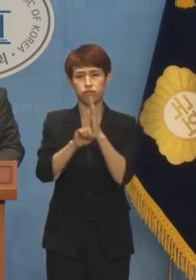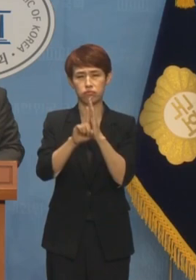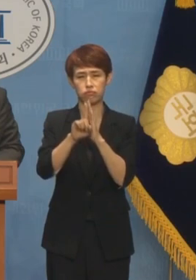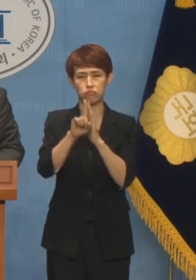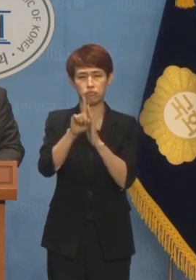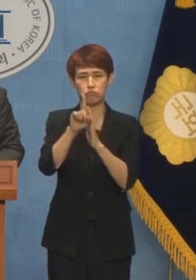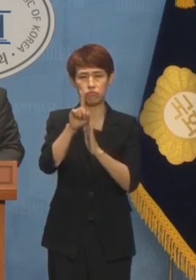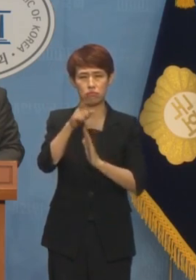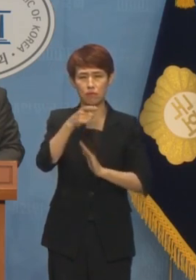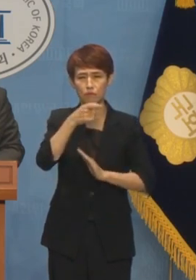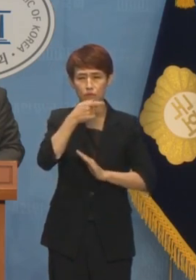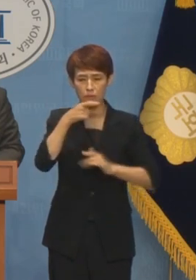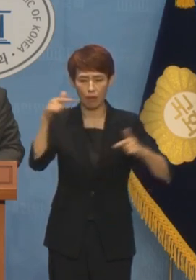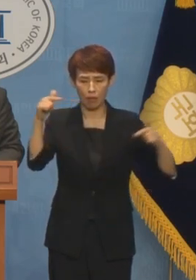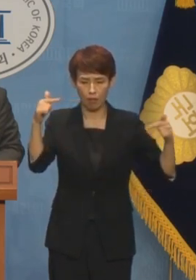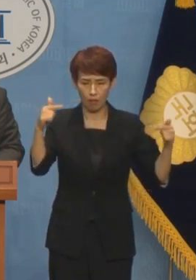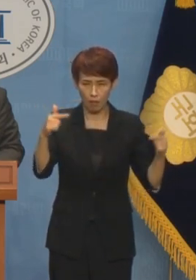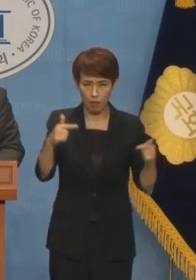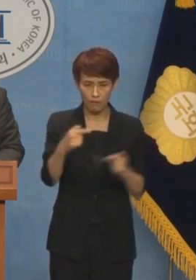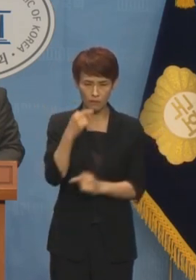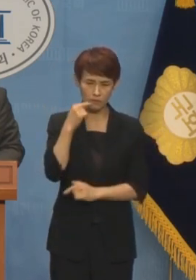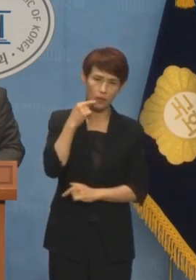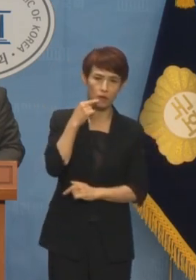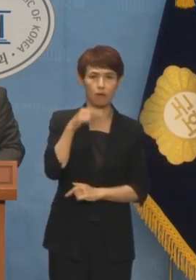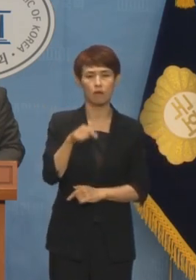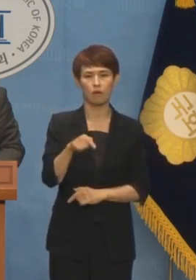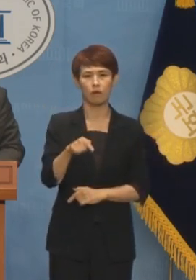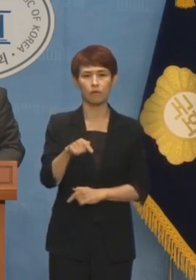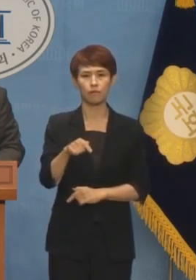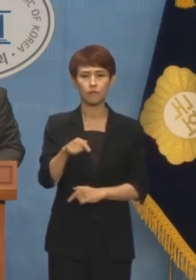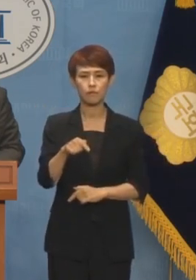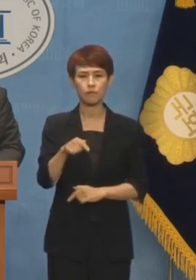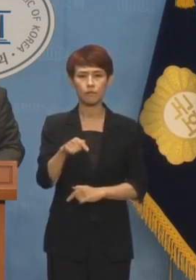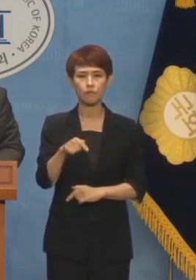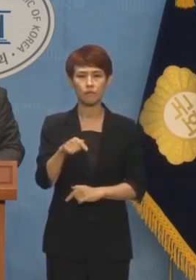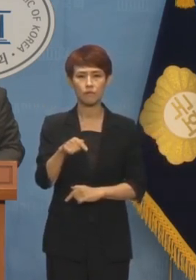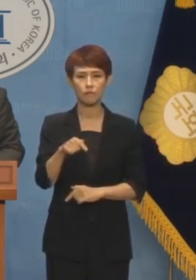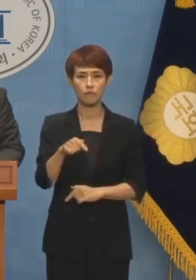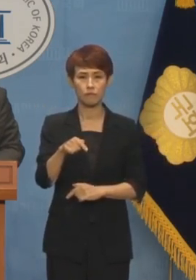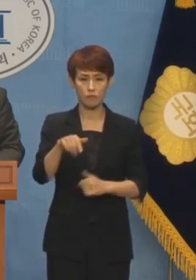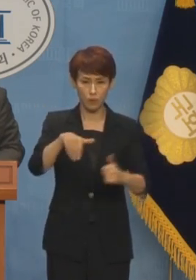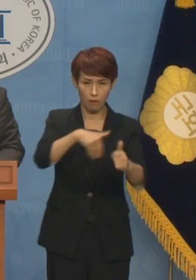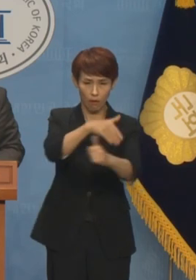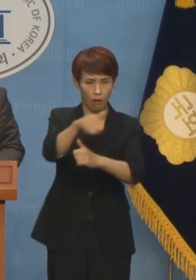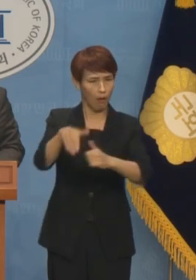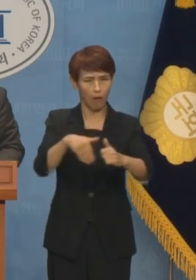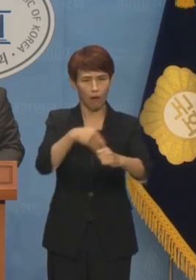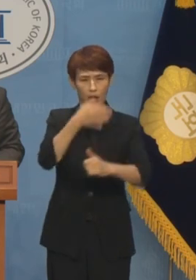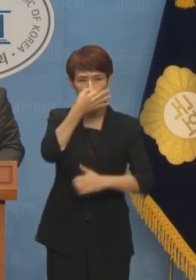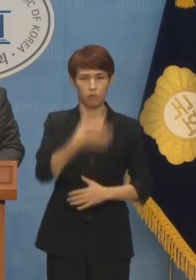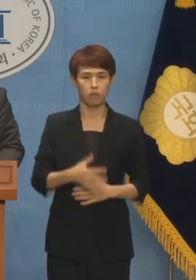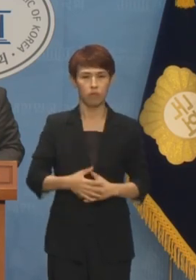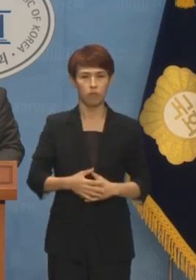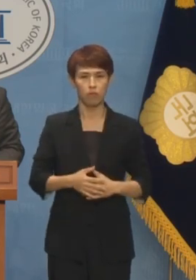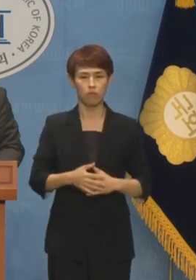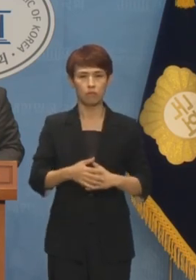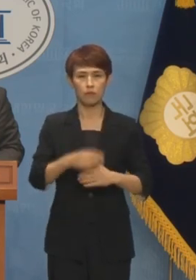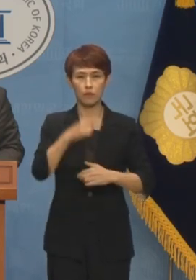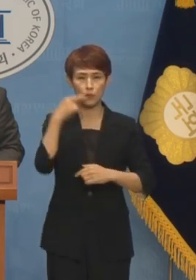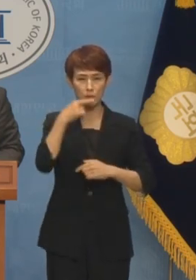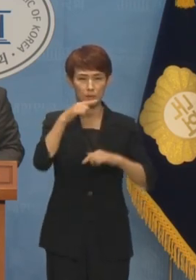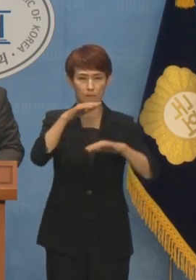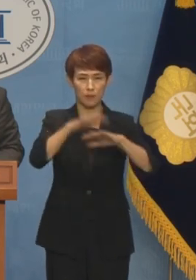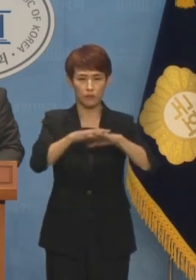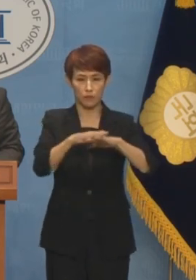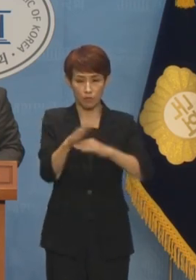수분이 증발하고 염도가 높아집니다. 하루하루 살 수 없는 환경이 되어갑니다. 이 염전에 갇힌 물고기는